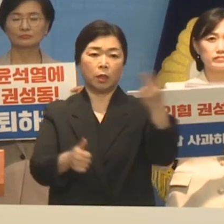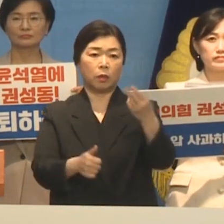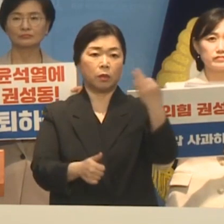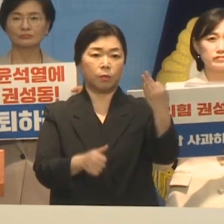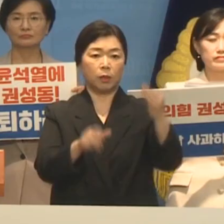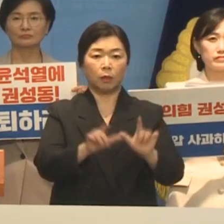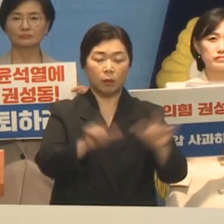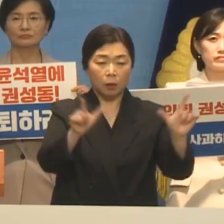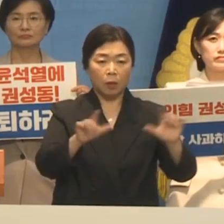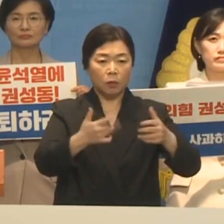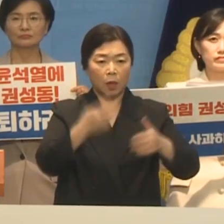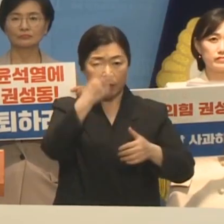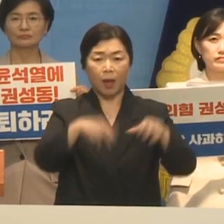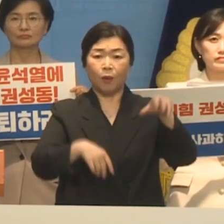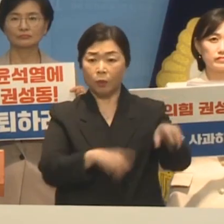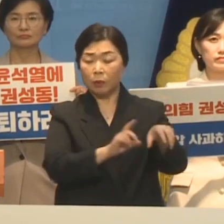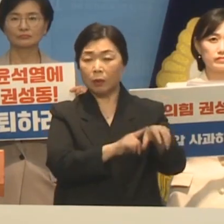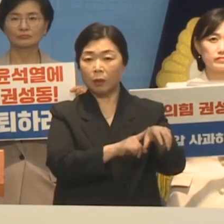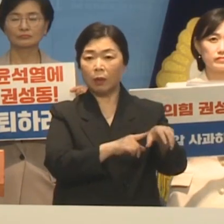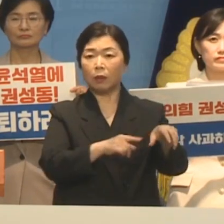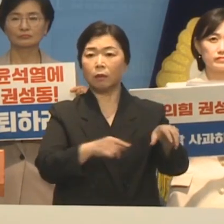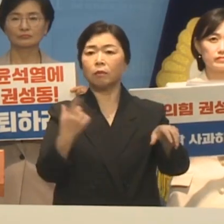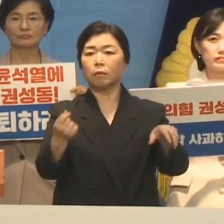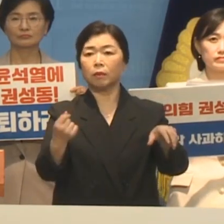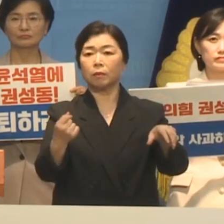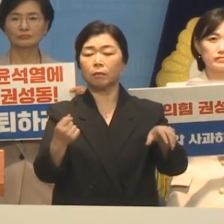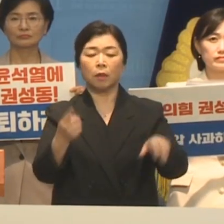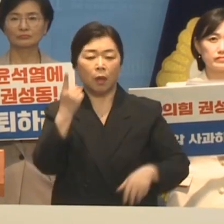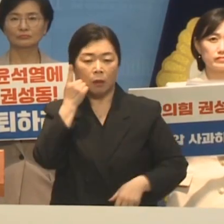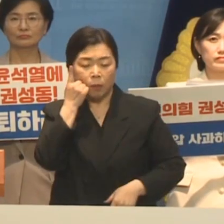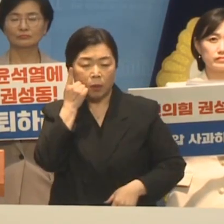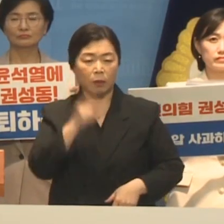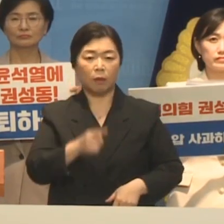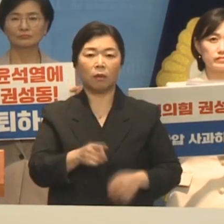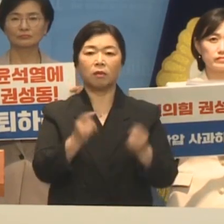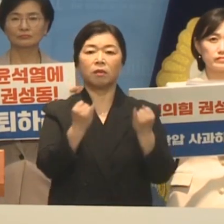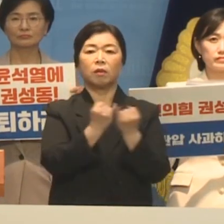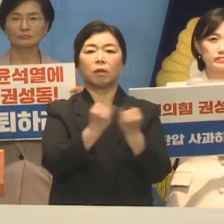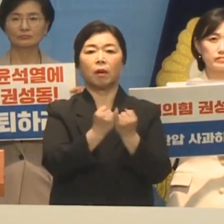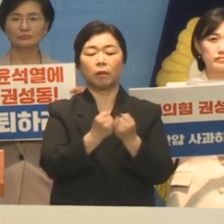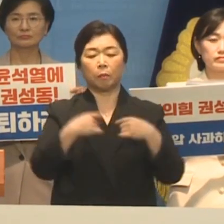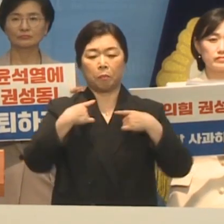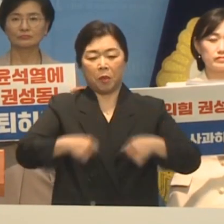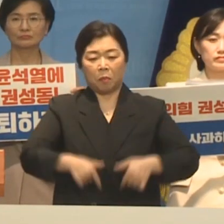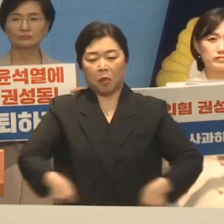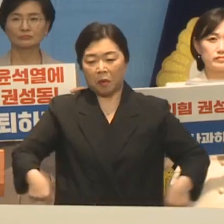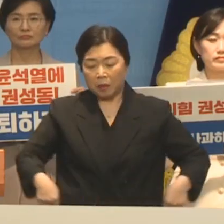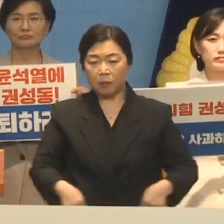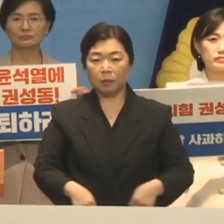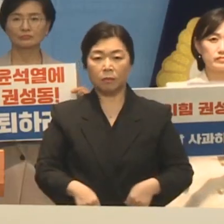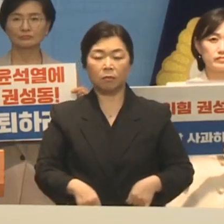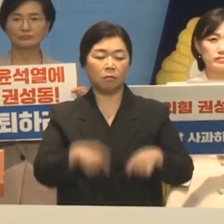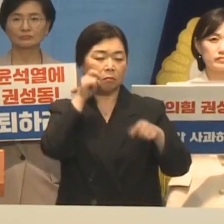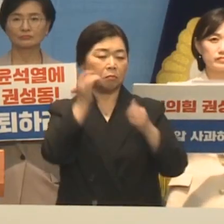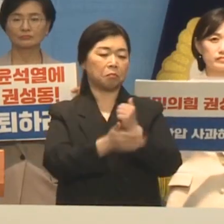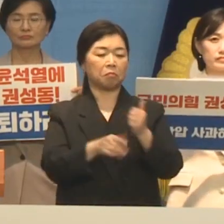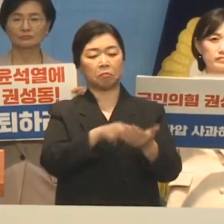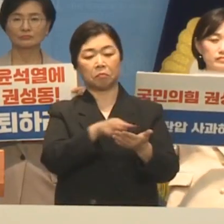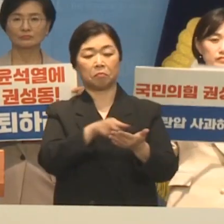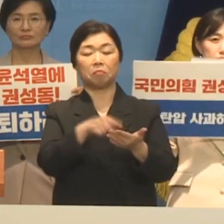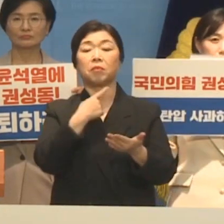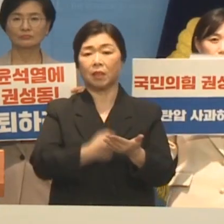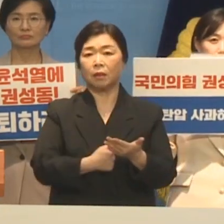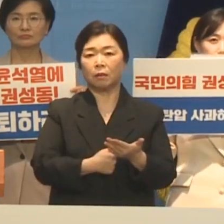2014년 국정감사장에서도 핸드폰을 통해 여성 비키니 사진을 훔쳐본 전력도